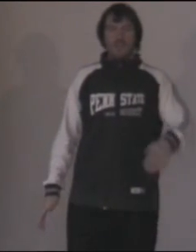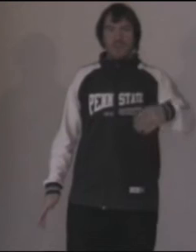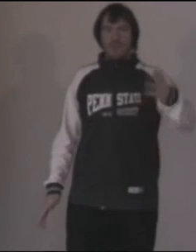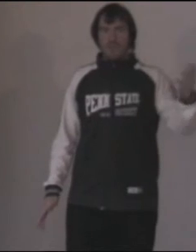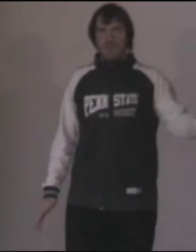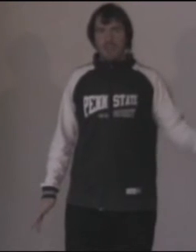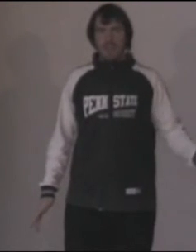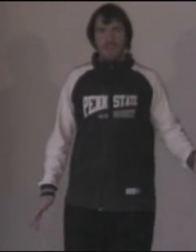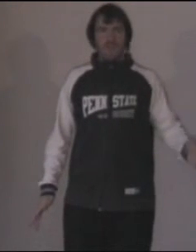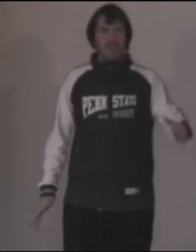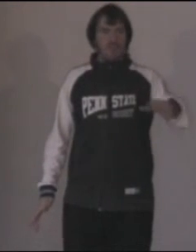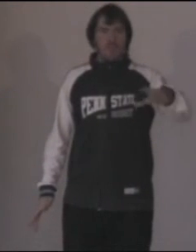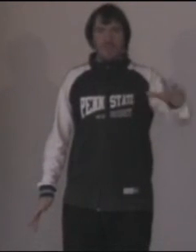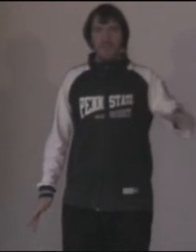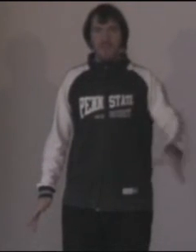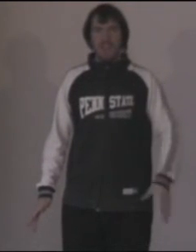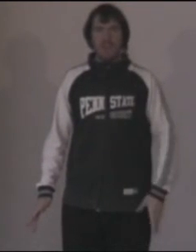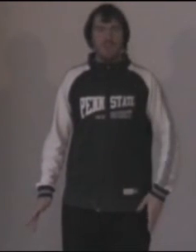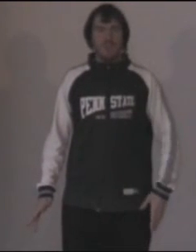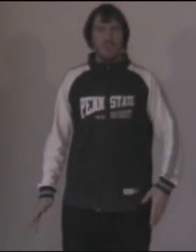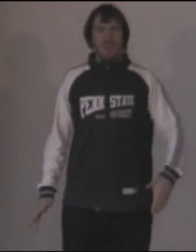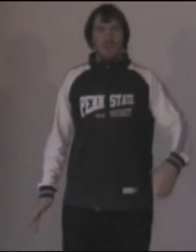Appunto, entro in un negozio dove c'è un buon profumo e chiedo appunto,